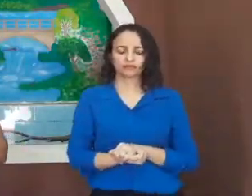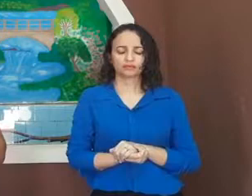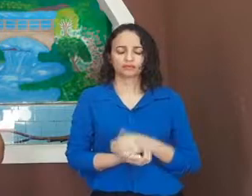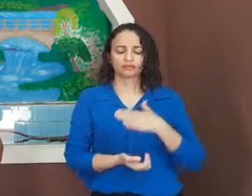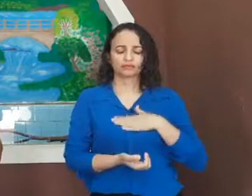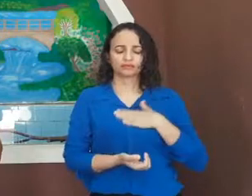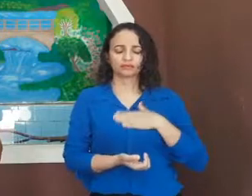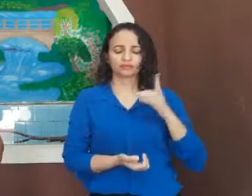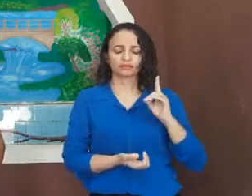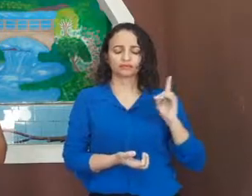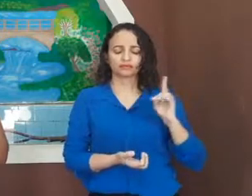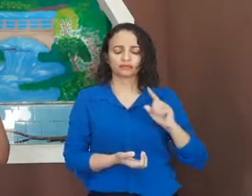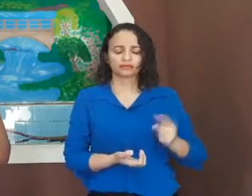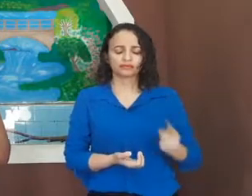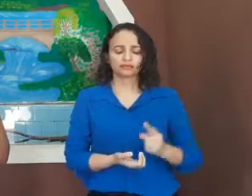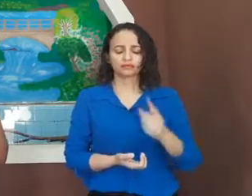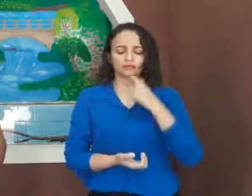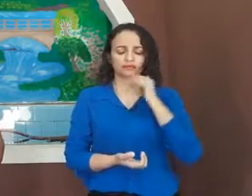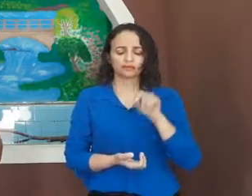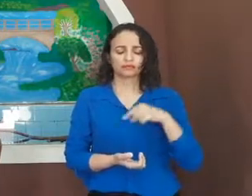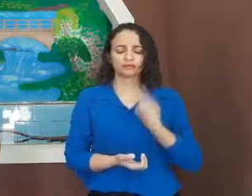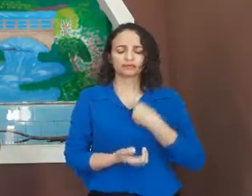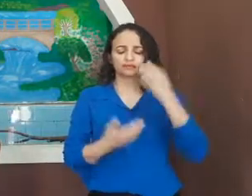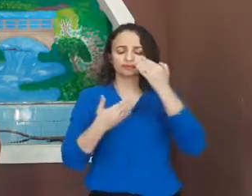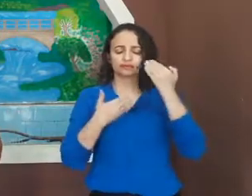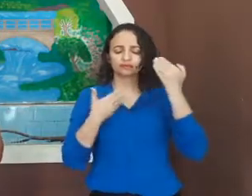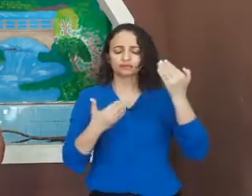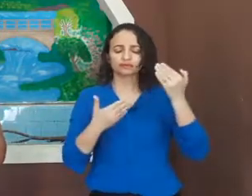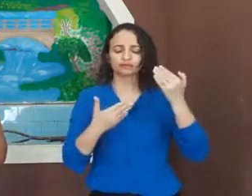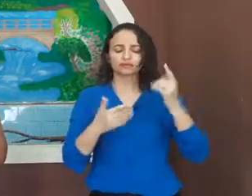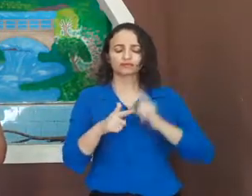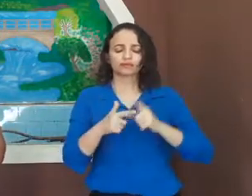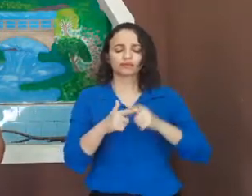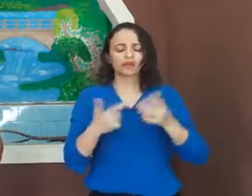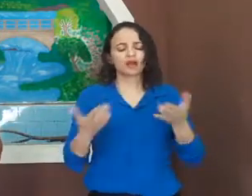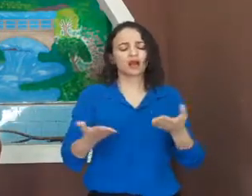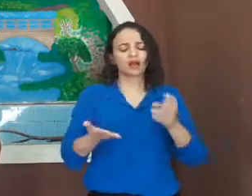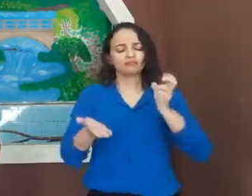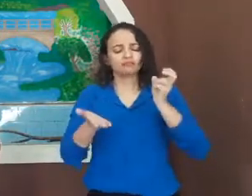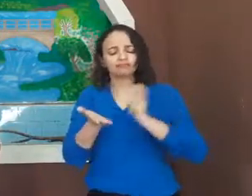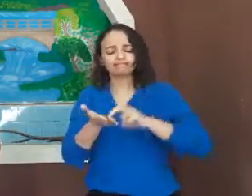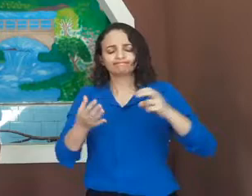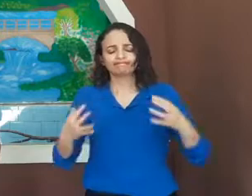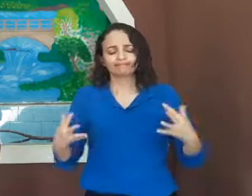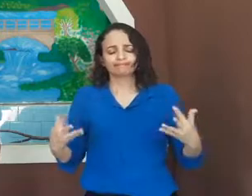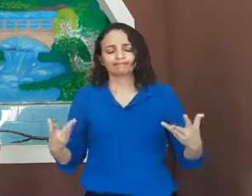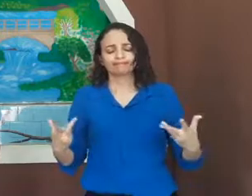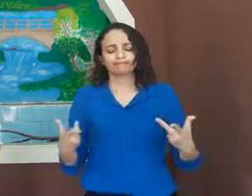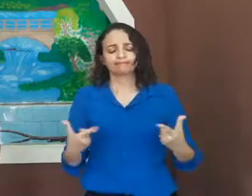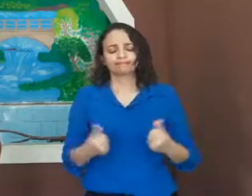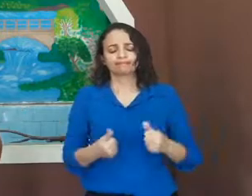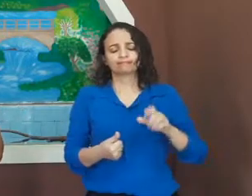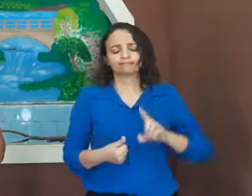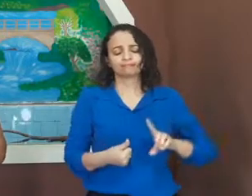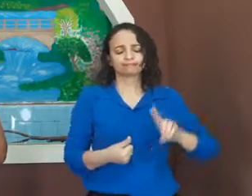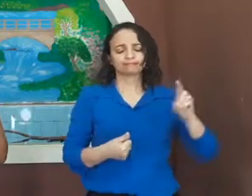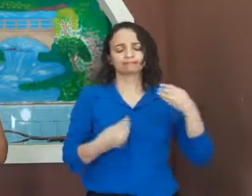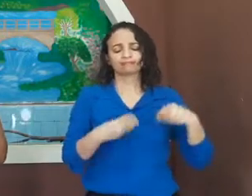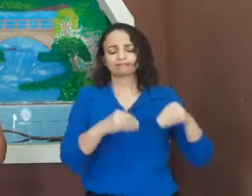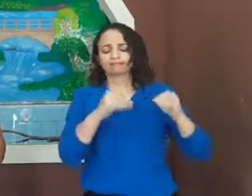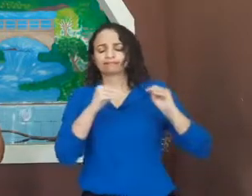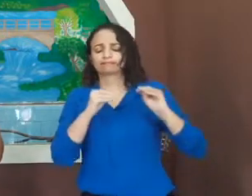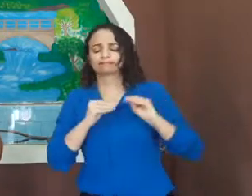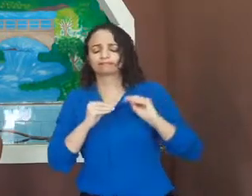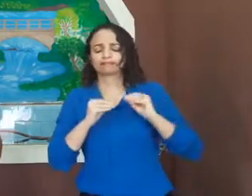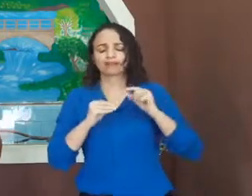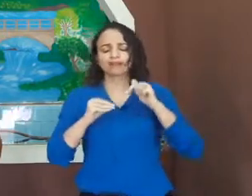Grande Deus, eterno Pai, graças nós te damos, Senhor, por esta manhã tão maravilhosa que o Senhor nos concedeu hoje, Pai. De estar aqui na